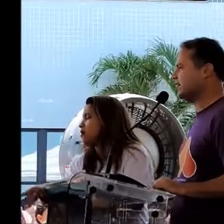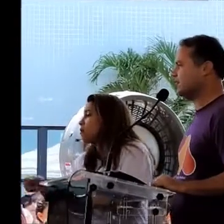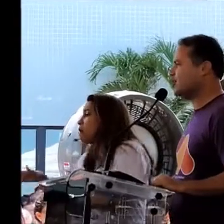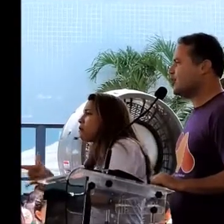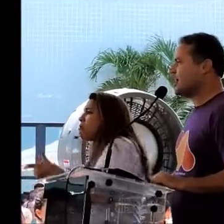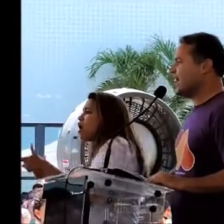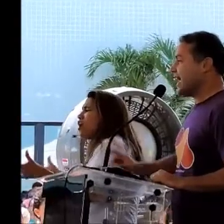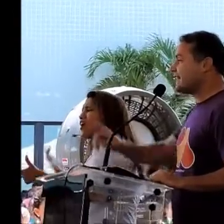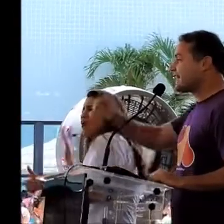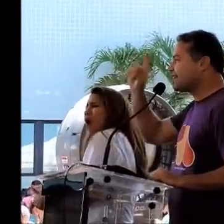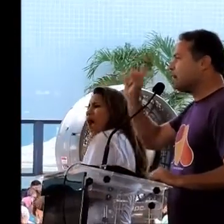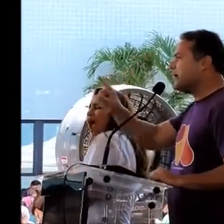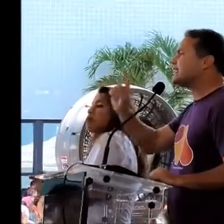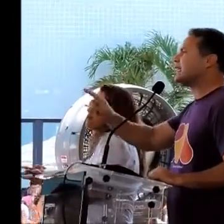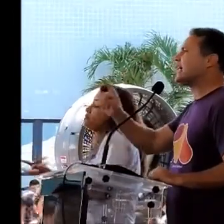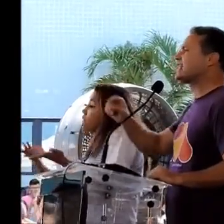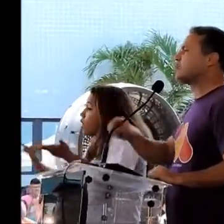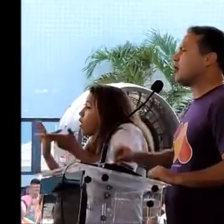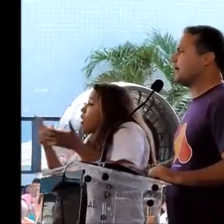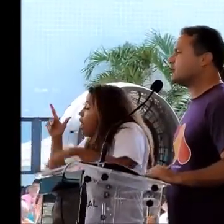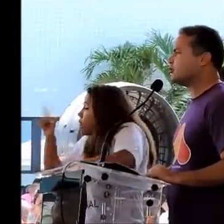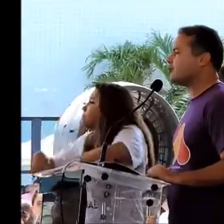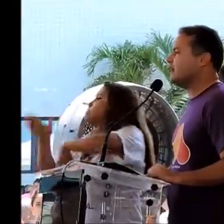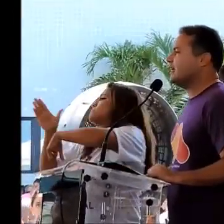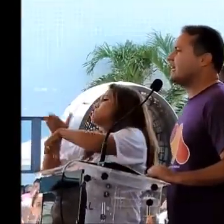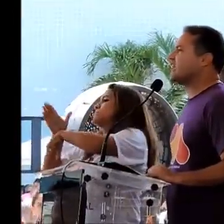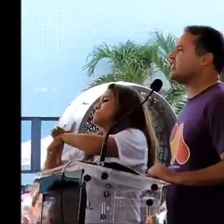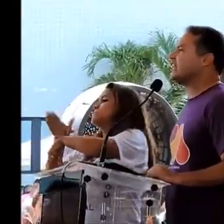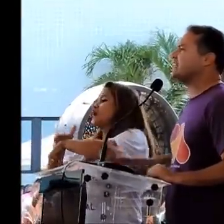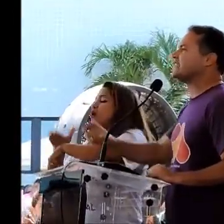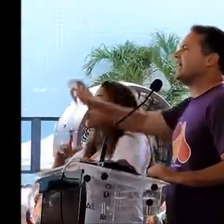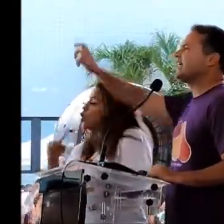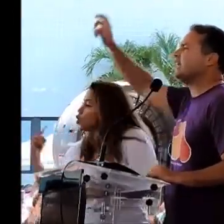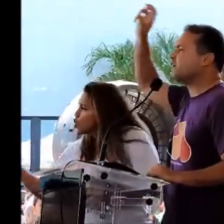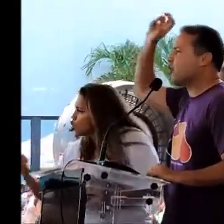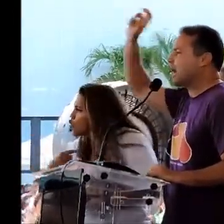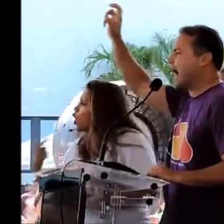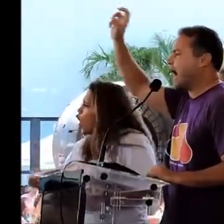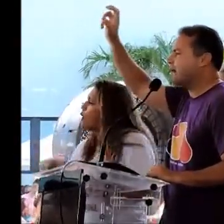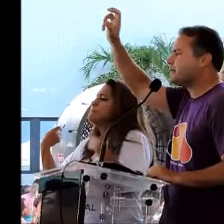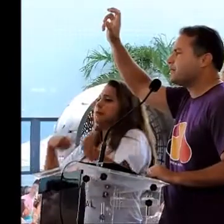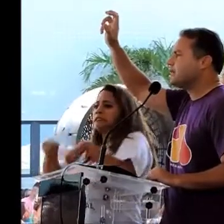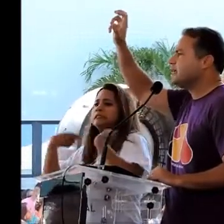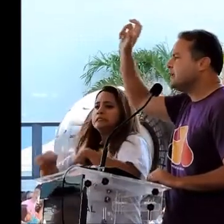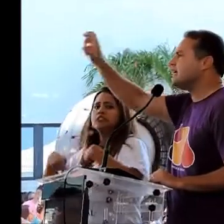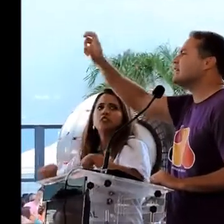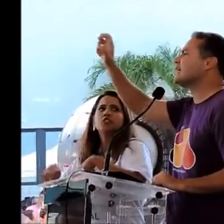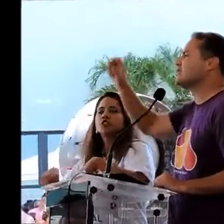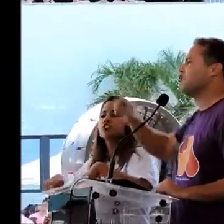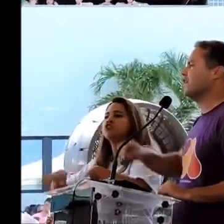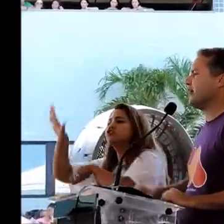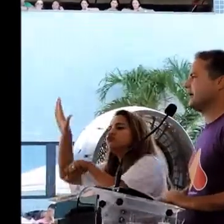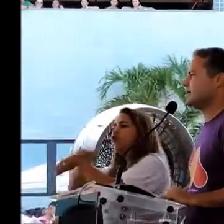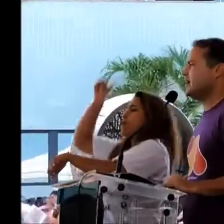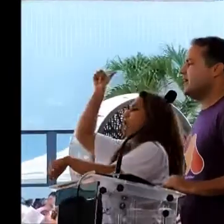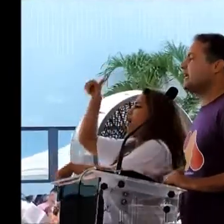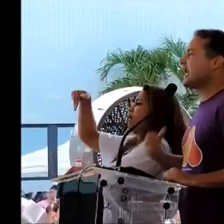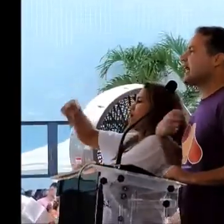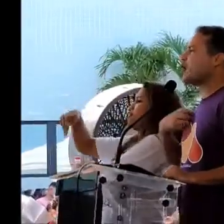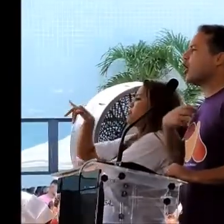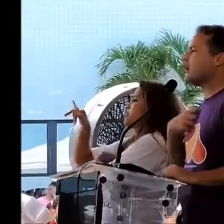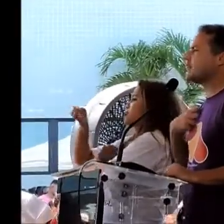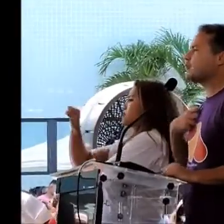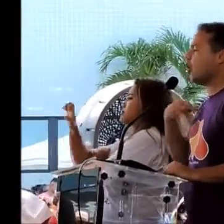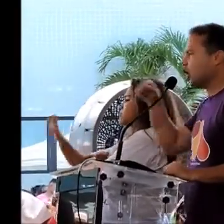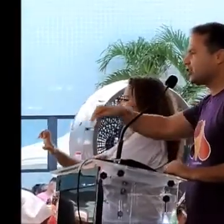povo brasileiro. É exatamente nesses momentos que a gente tem que invocar Nise da Silveira